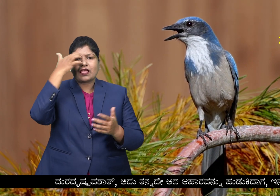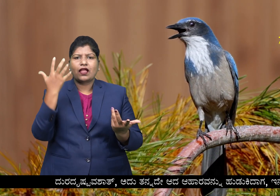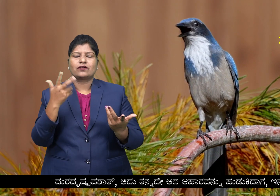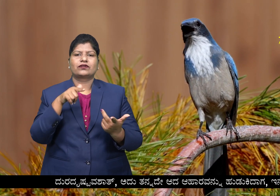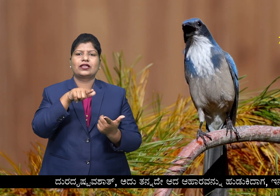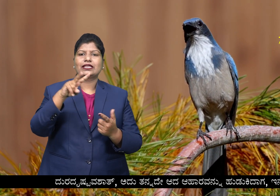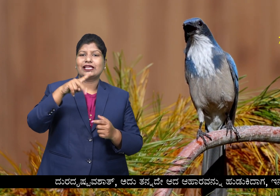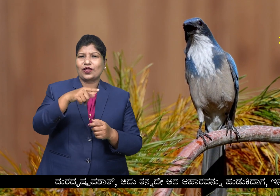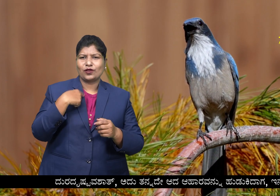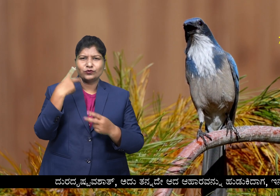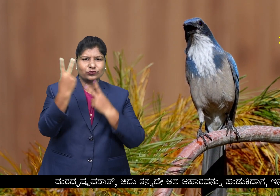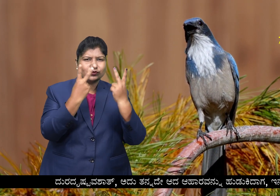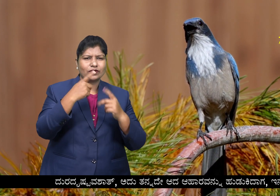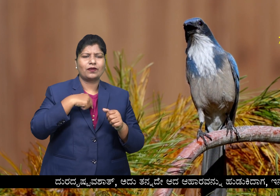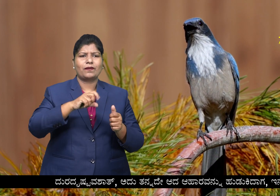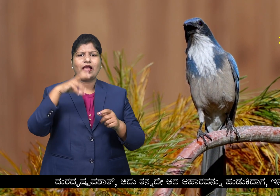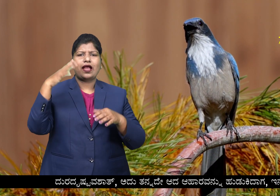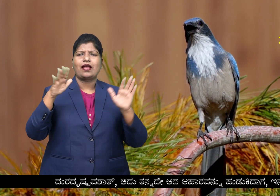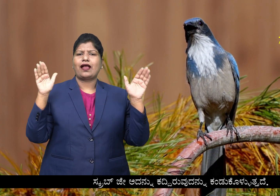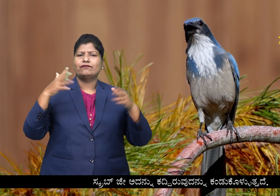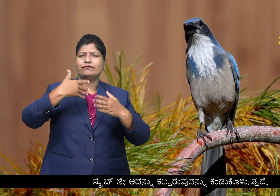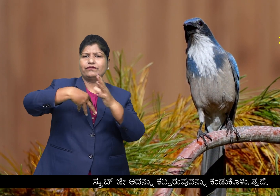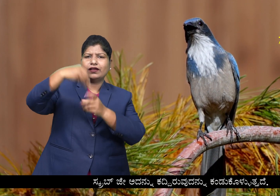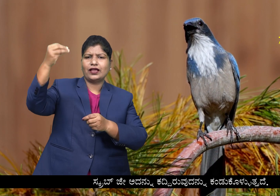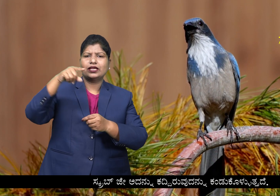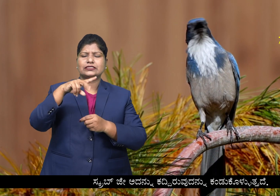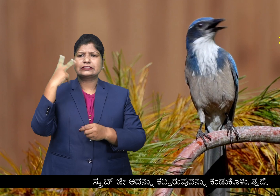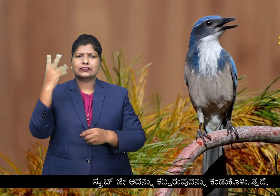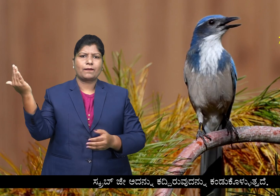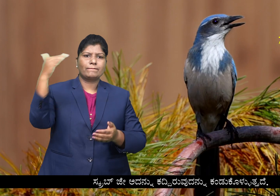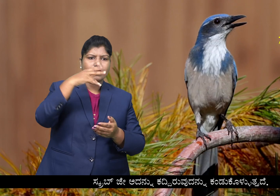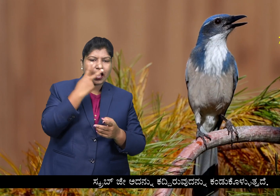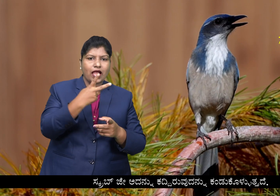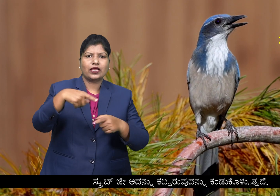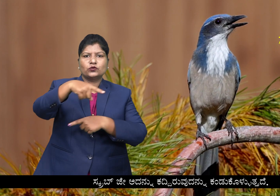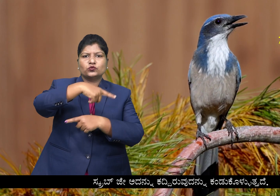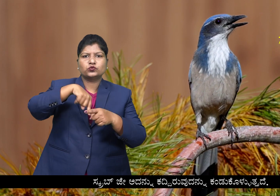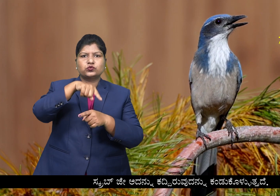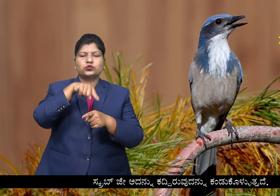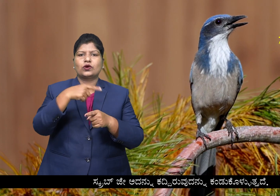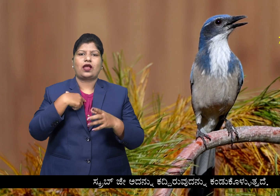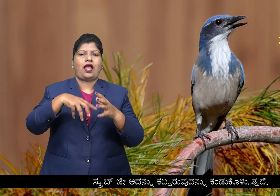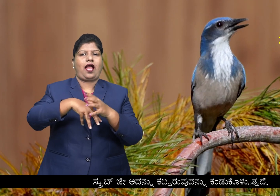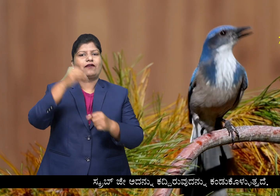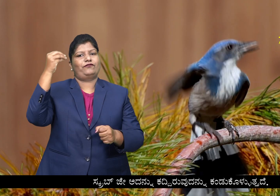ದುರಾದೃಷ್ಟವಶಾತ್ ಅದು ತನ್ನದೇ ಆದ ಆಹಾರವನ್ನ ಹುಡುಕಿದಾಗ ಇನ್ನೊಂದು ಸ್ಕ್ರಬ್ಜೆ ಅದನ್ನ ಕದ್ದಿರುವುದನ್ನ ಕಂಡುಕೊಳ್ಳುತ್ತದೆ.